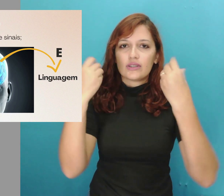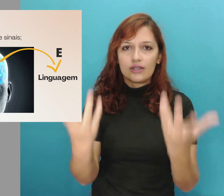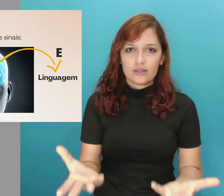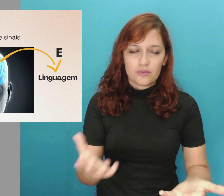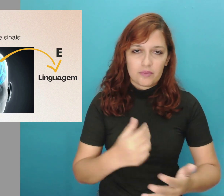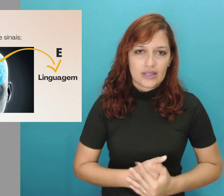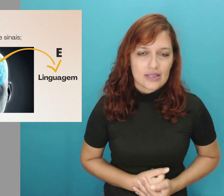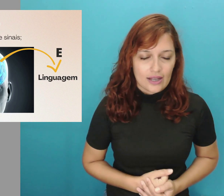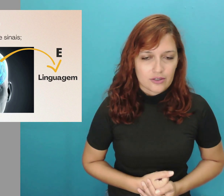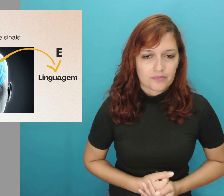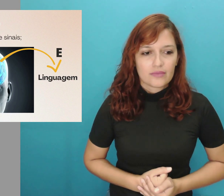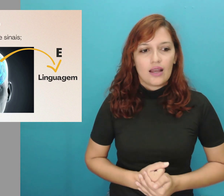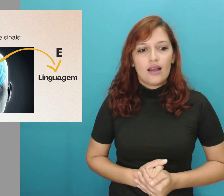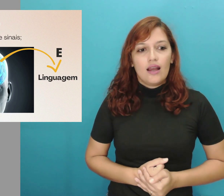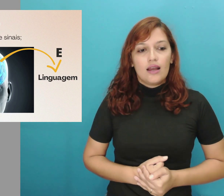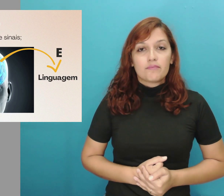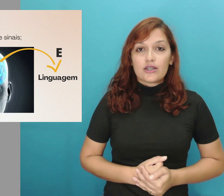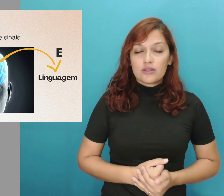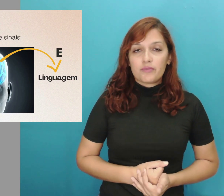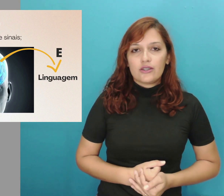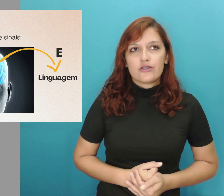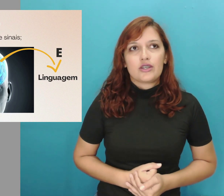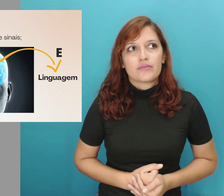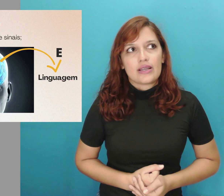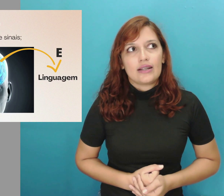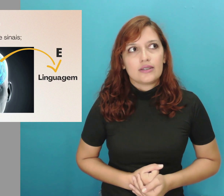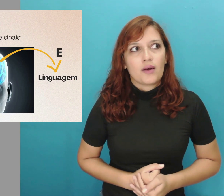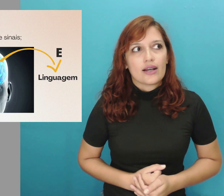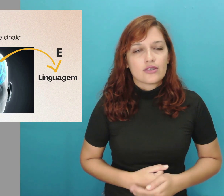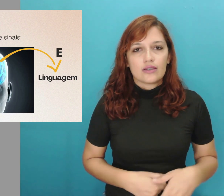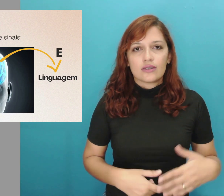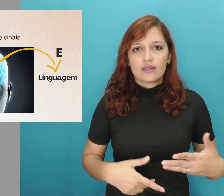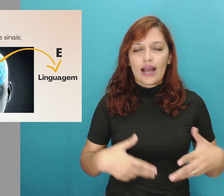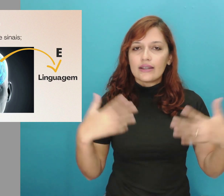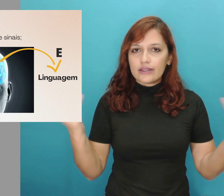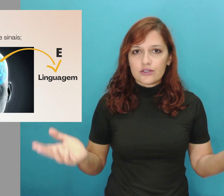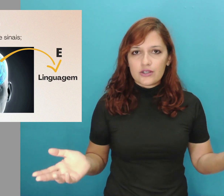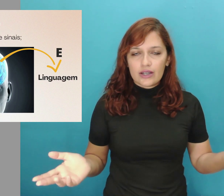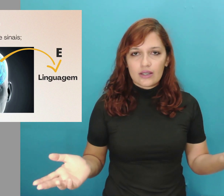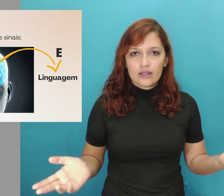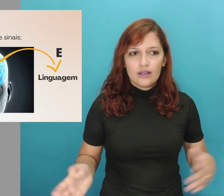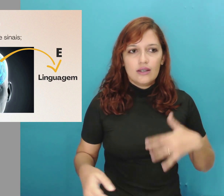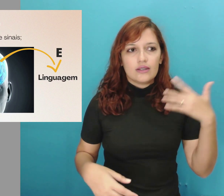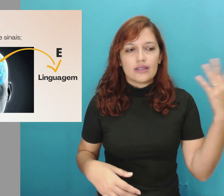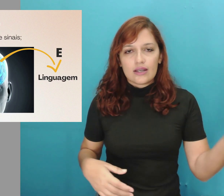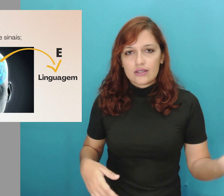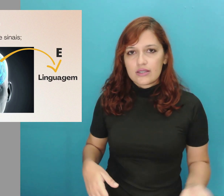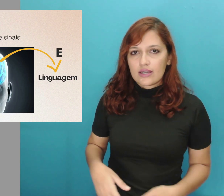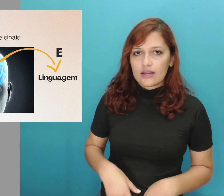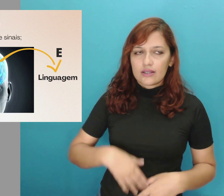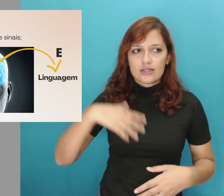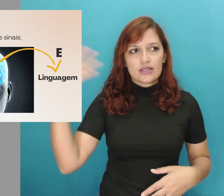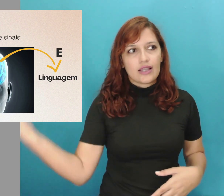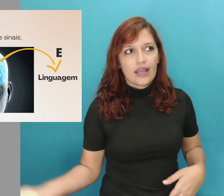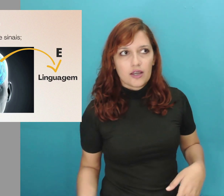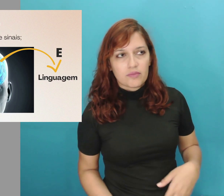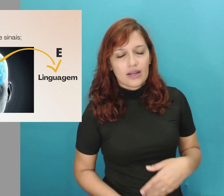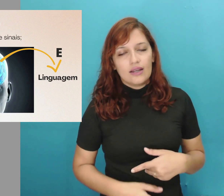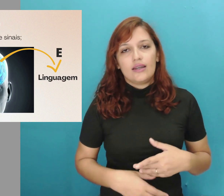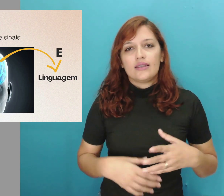transmitindo uma mensagem. Mas também nós temos a linguagem artística, né? Dança, cinema.